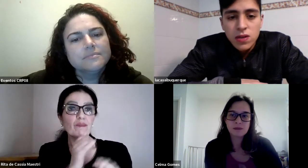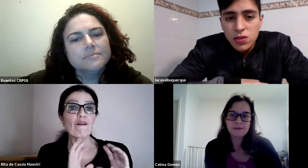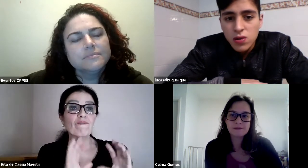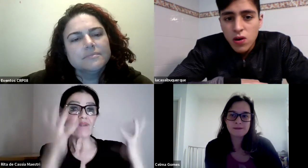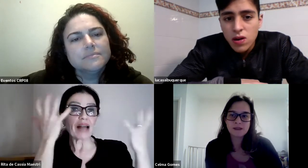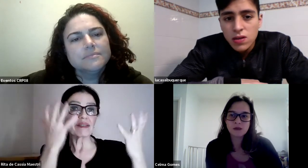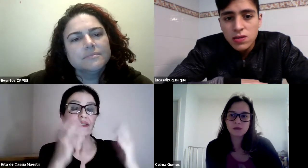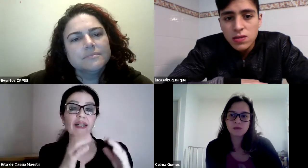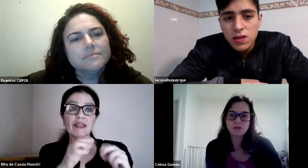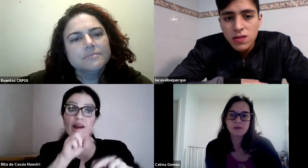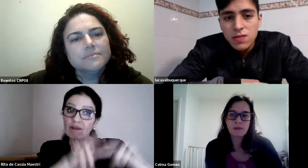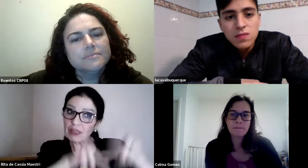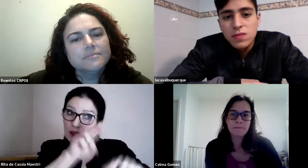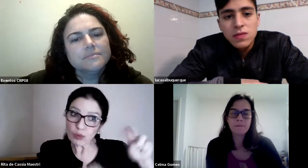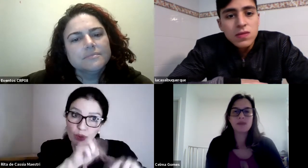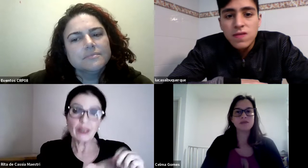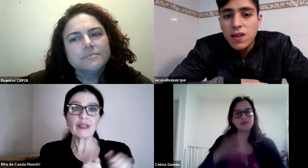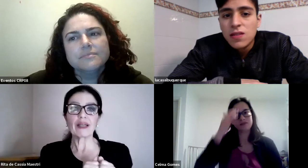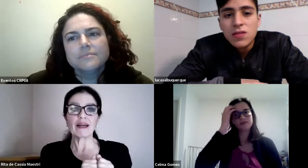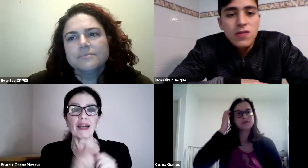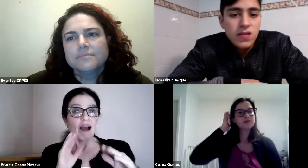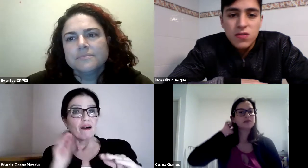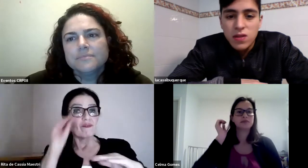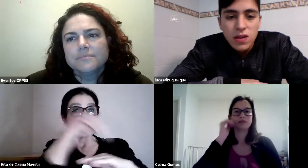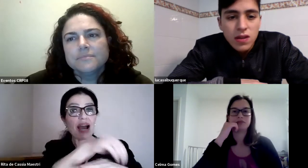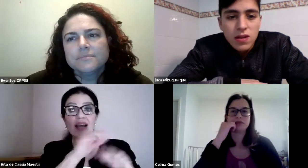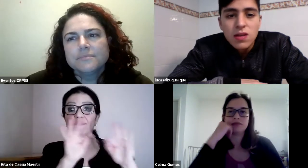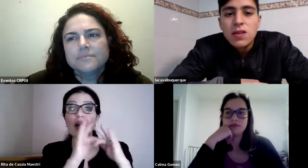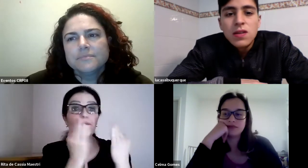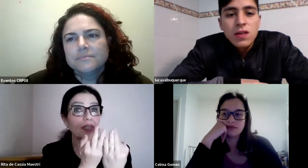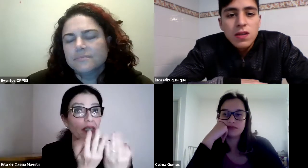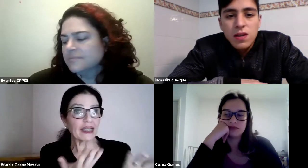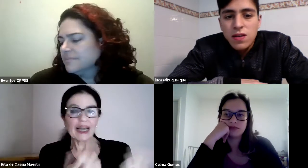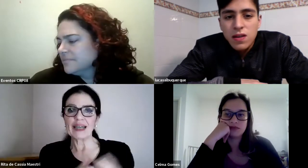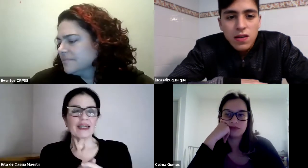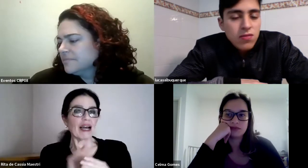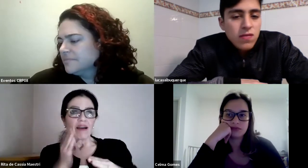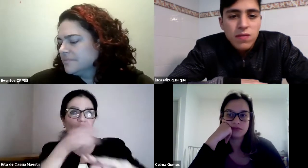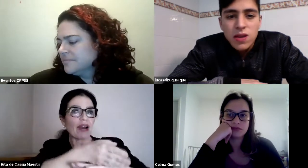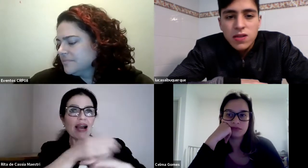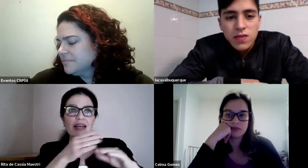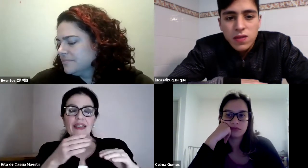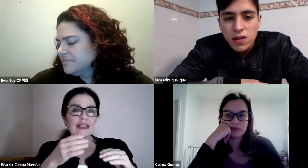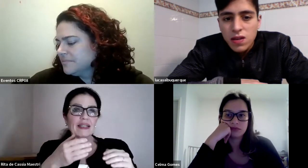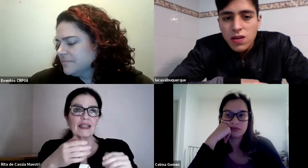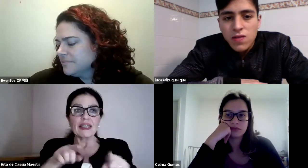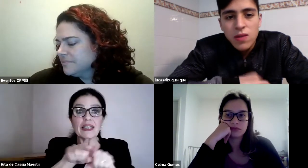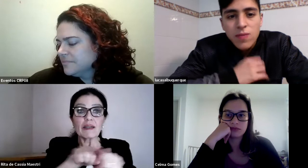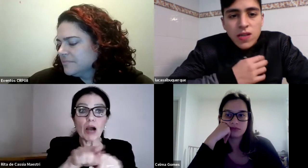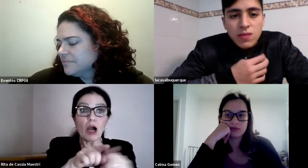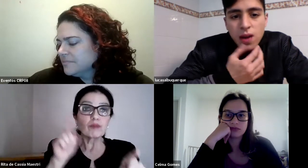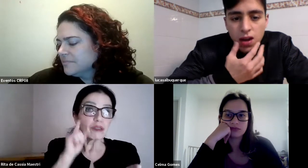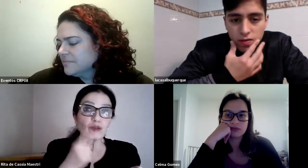dentro das escolas, nos eventos, festa junina. onde a família estava inserida, a